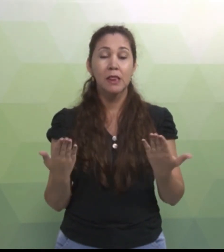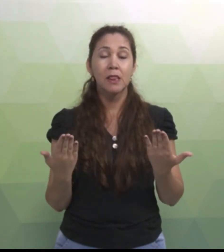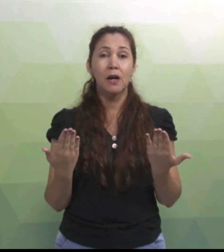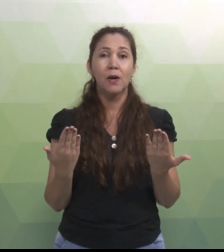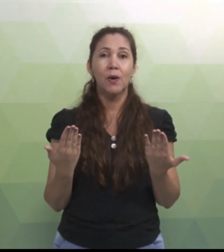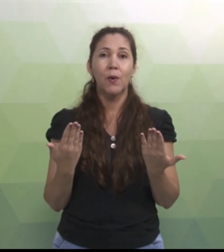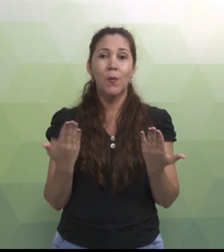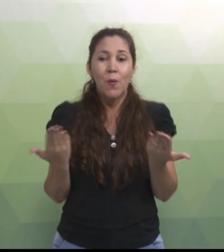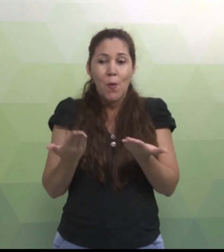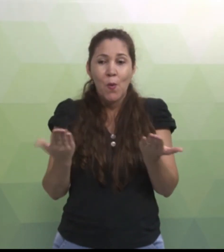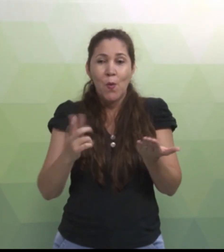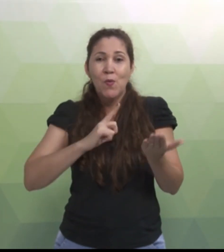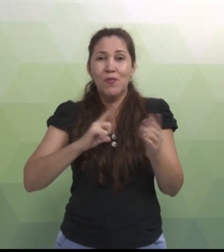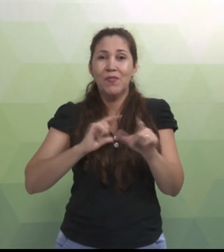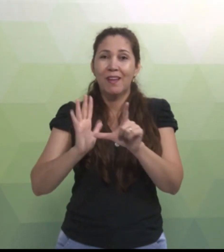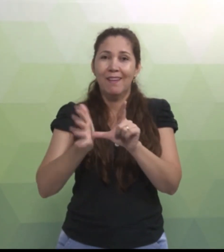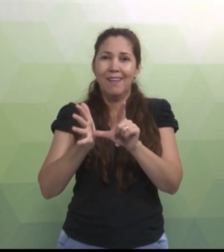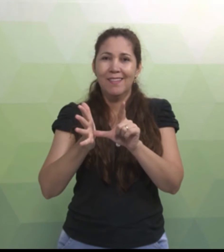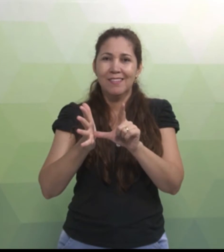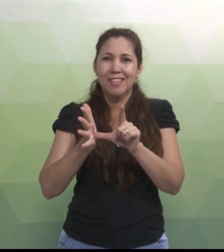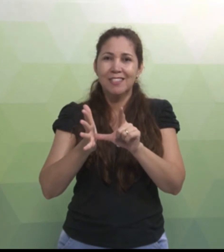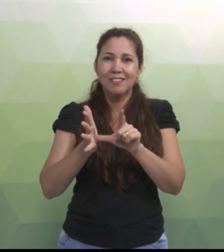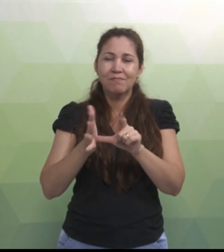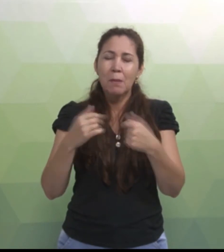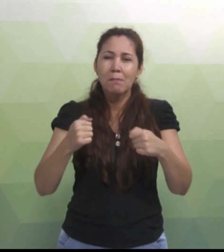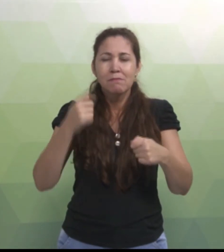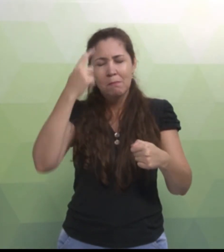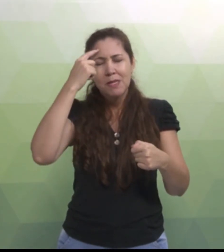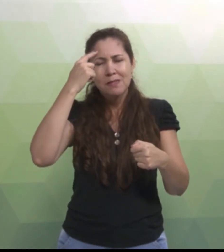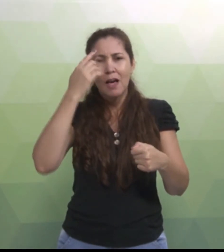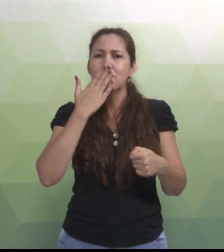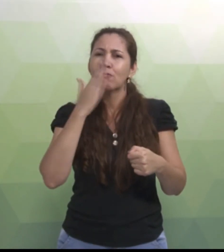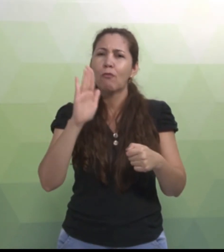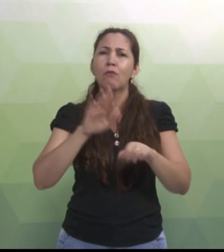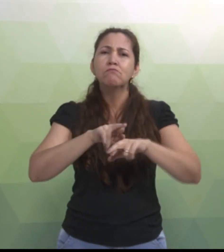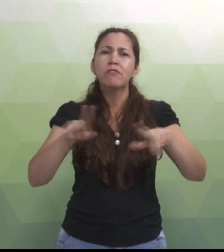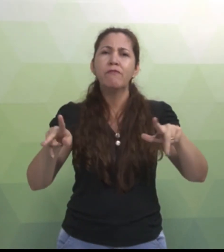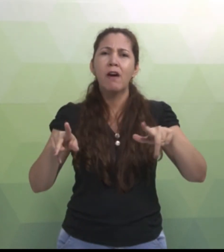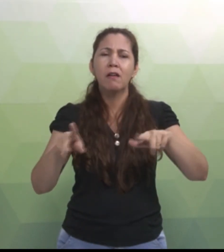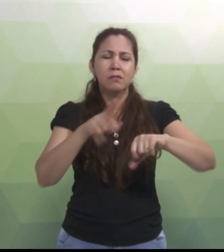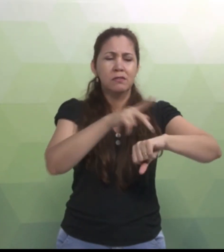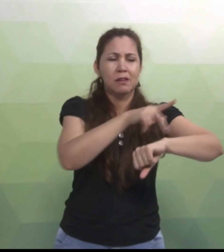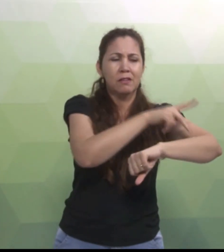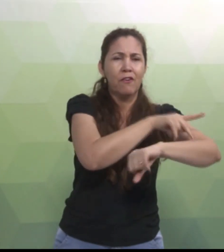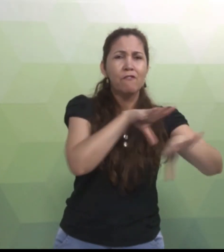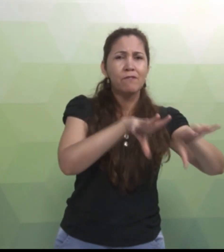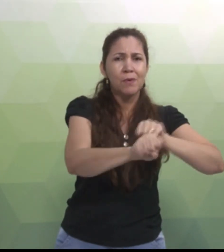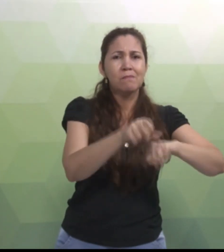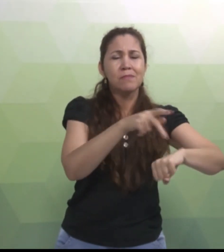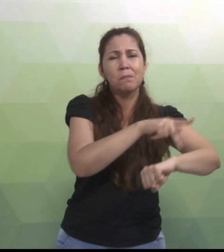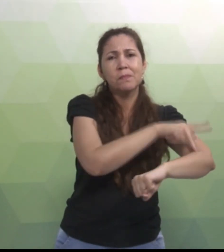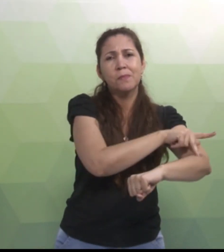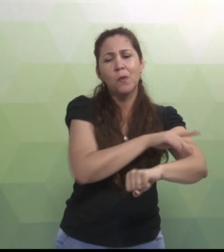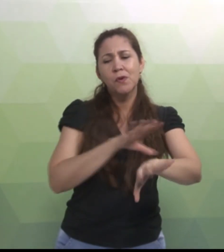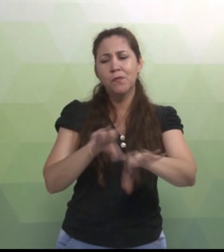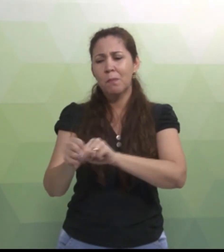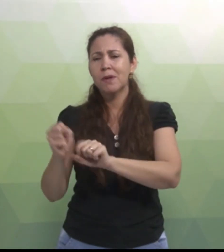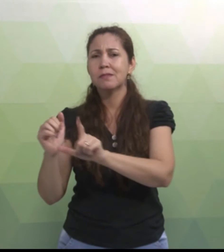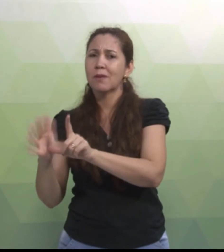Hoje temos o Letras Libras. Vamos pensar, qual a diferença entre a formação em pedagogia e em Letras Libras?